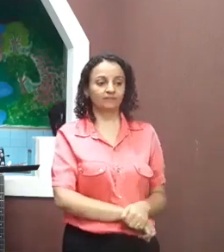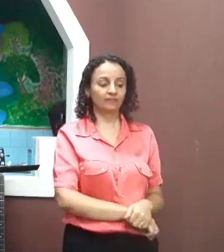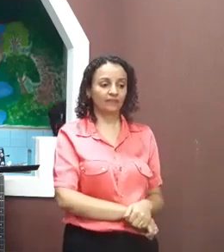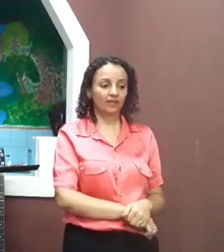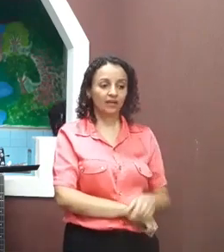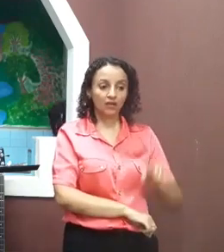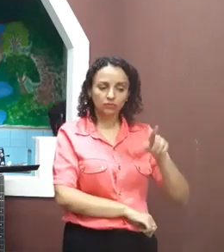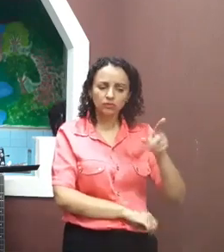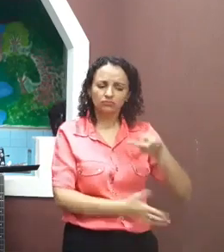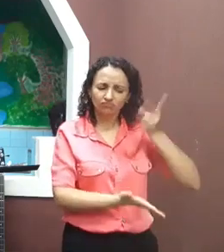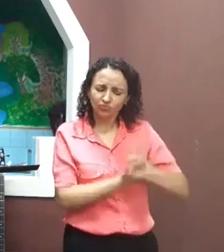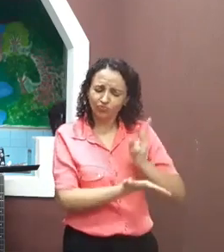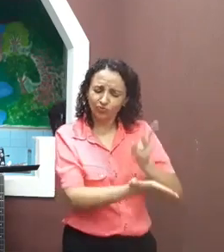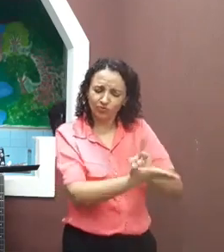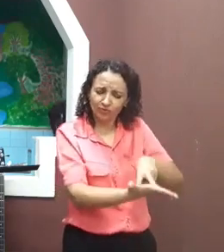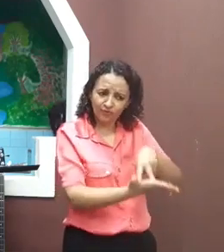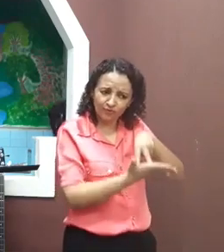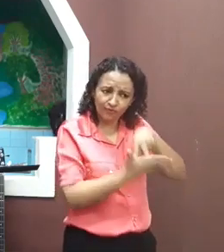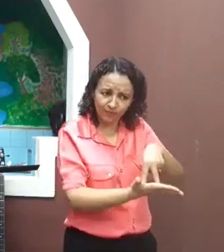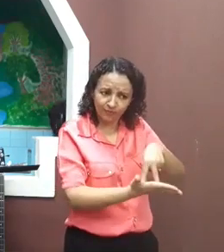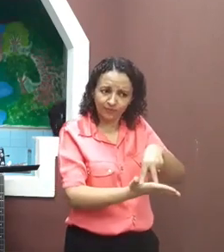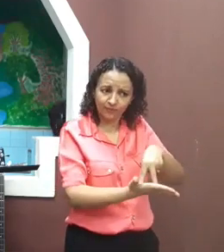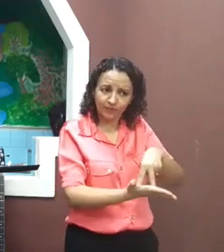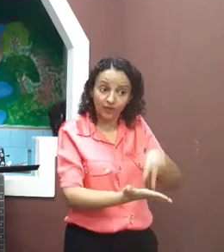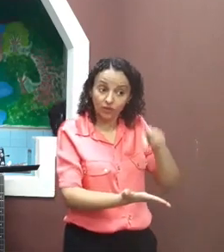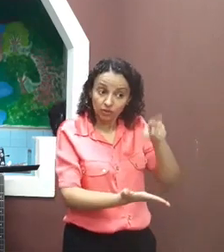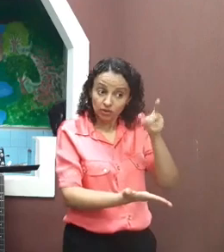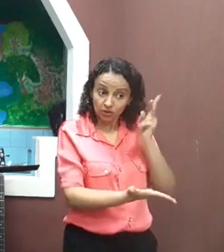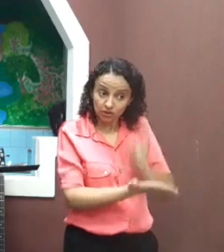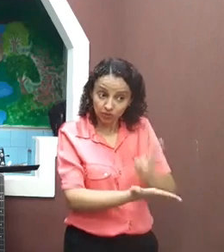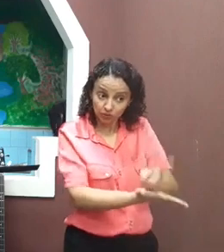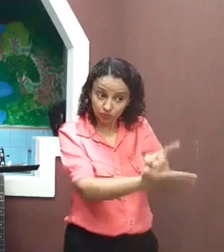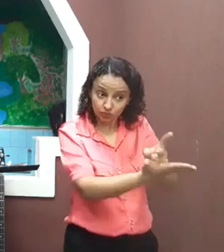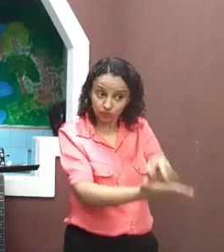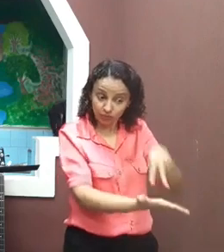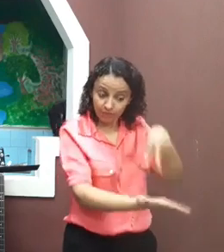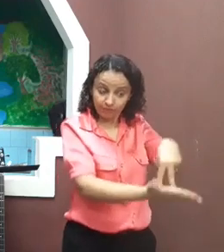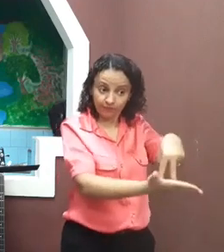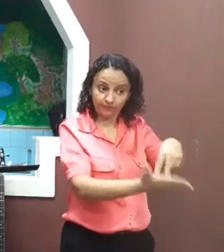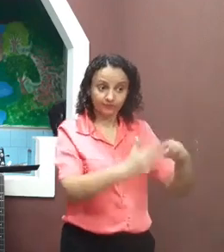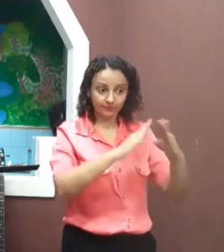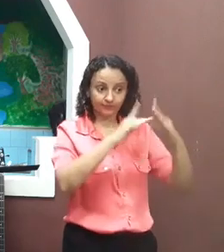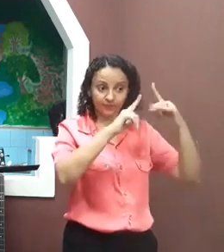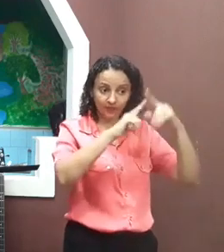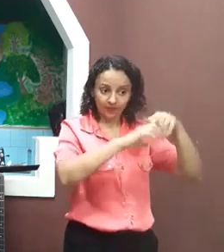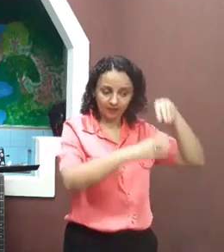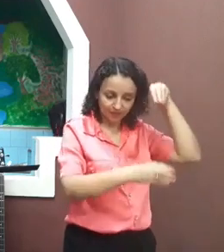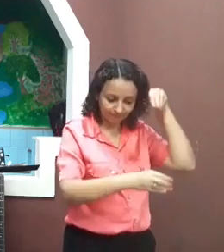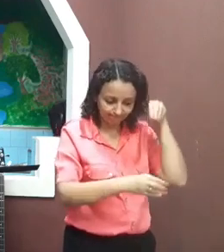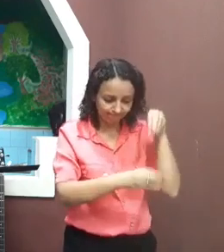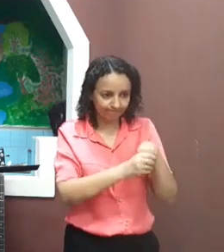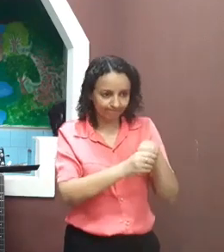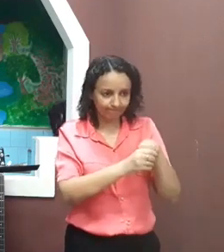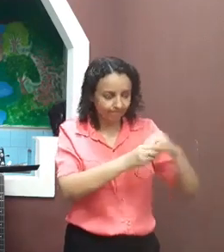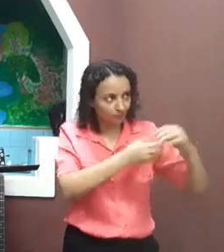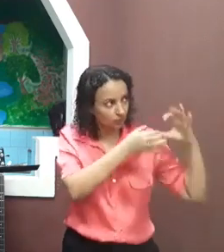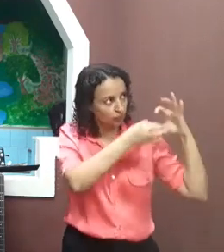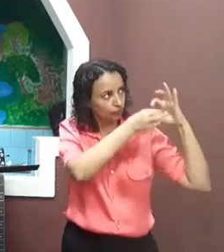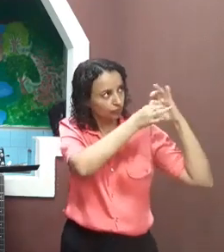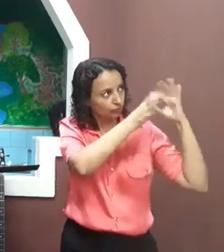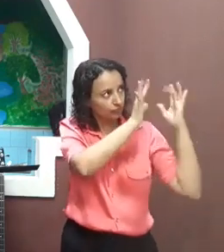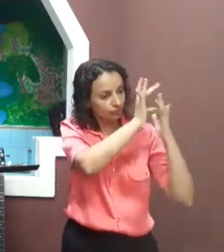dessa ferramenta que não é perfeita, é a noiva de Cristo, chamada